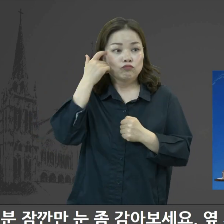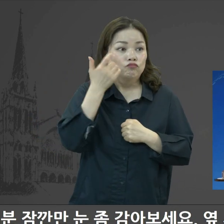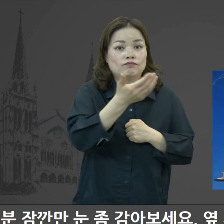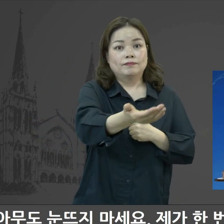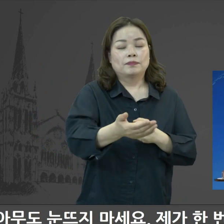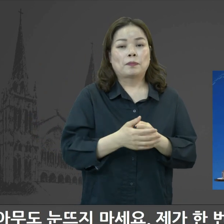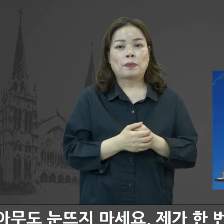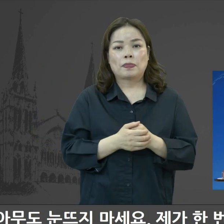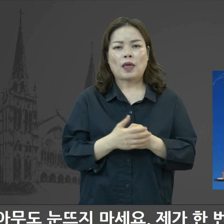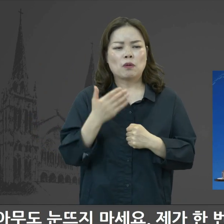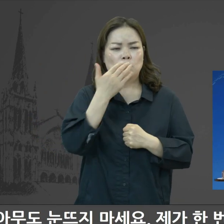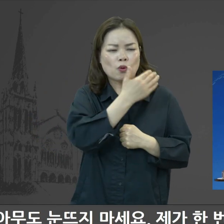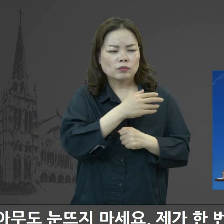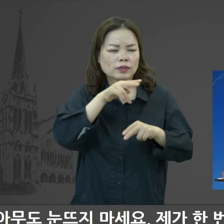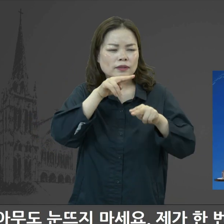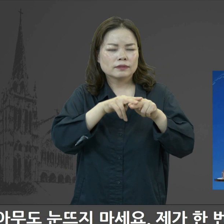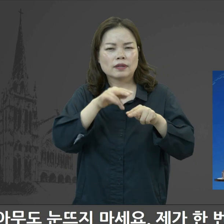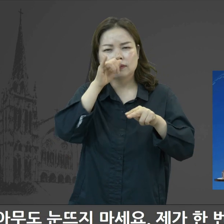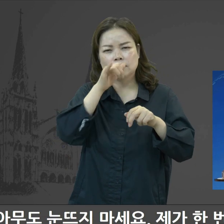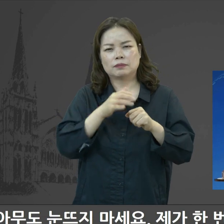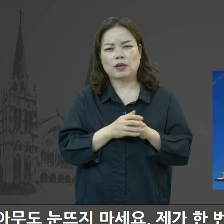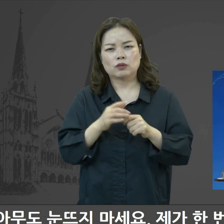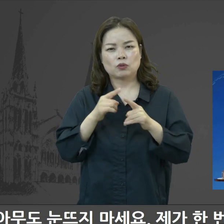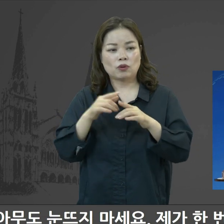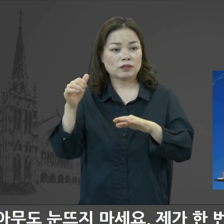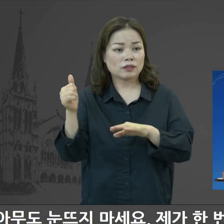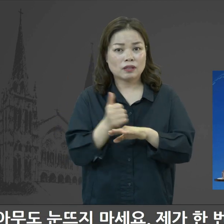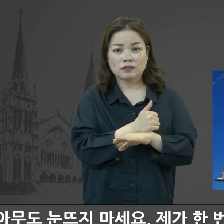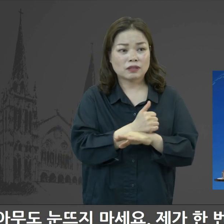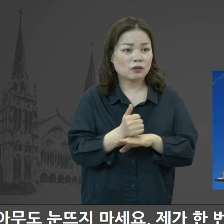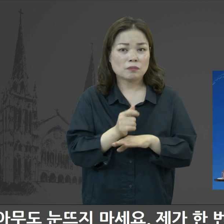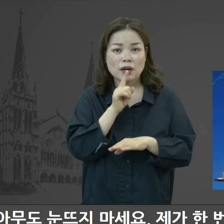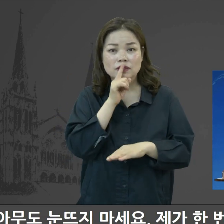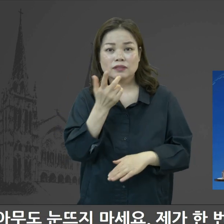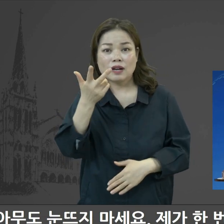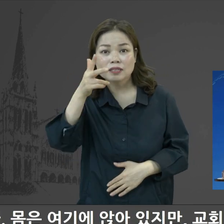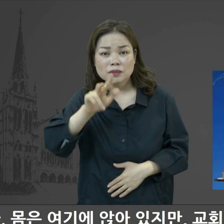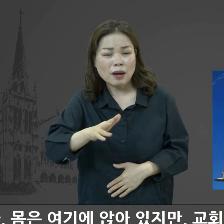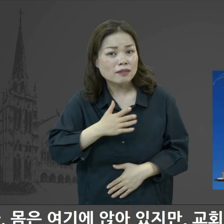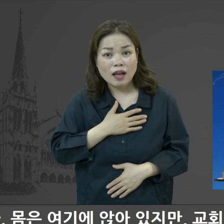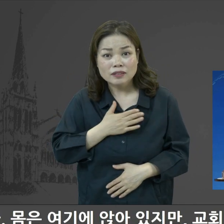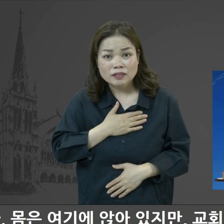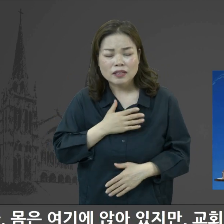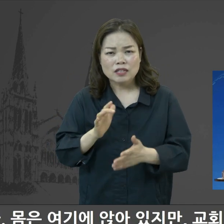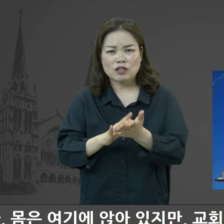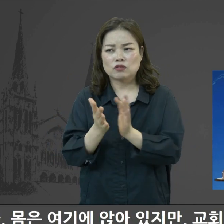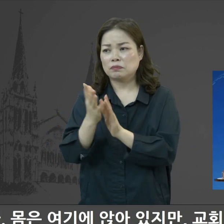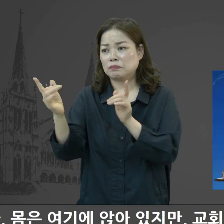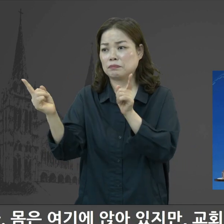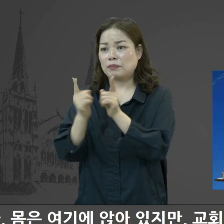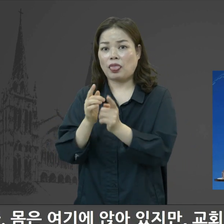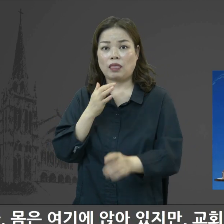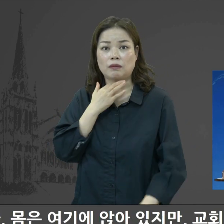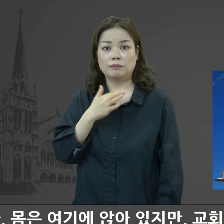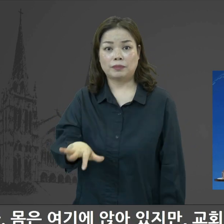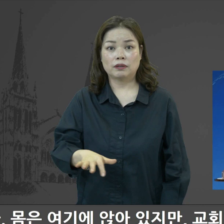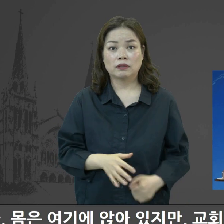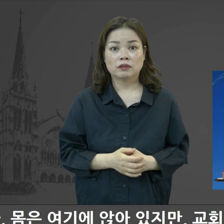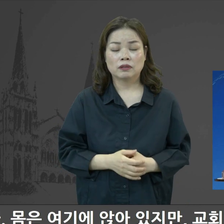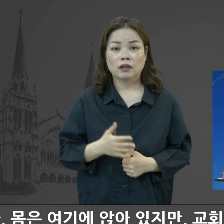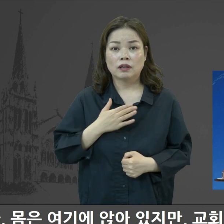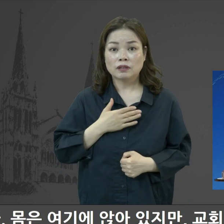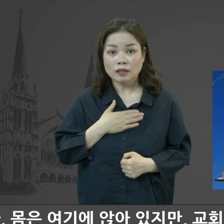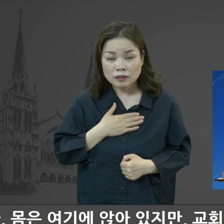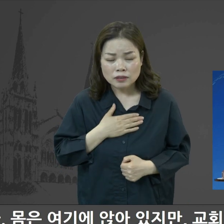여쭤보겠습니다. 몸은 여기에 앉아있지만, 교회에 다녔지만 난 한 번도 예수님을 만난 적이 없습니다. 난